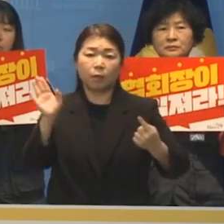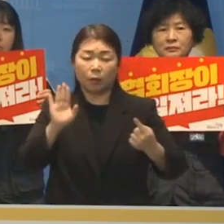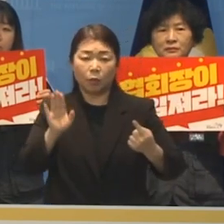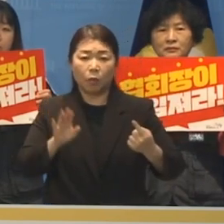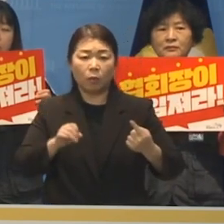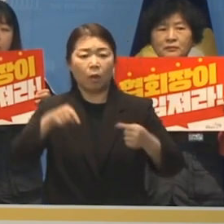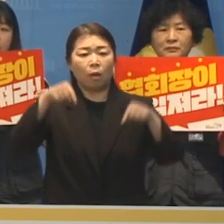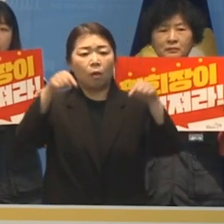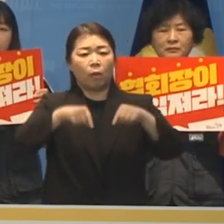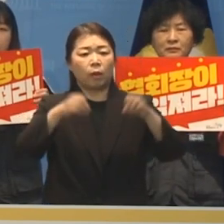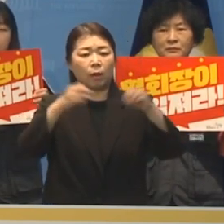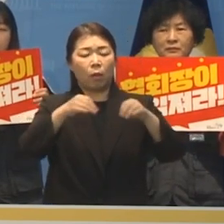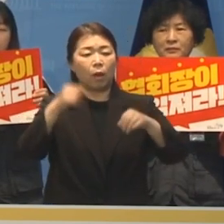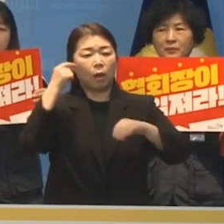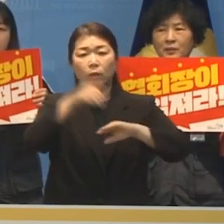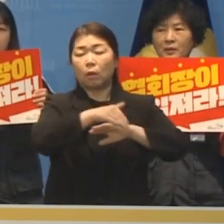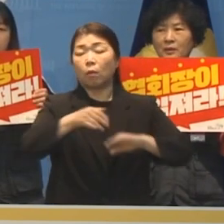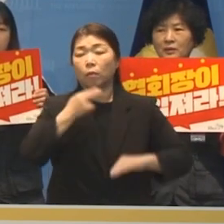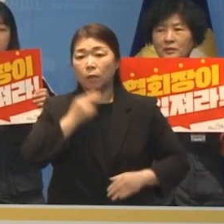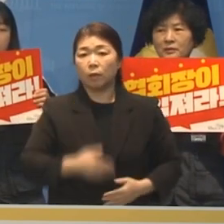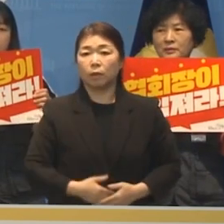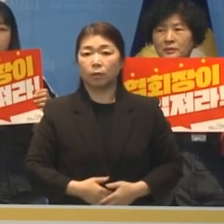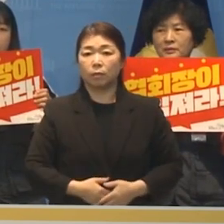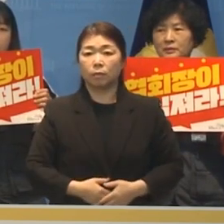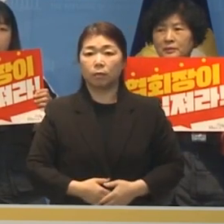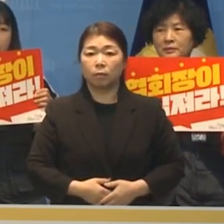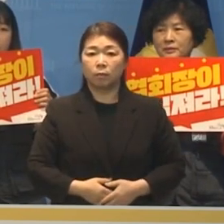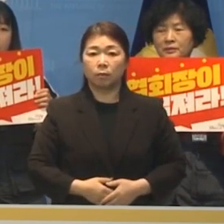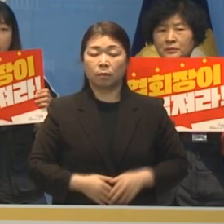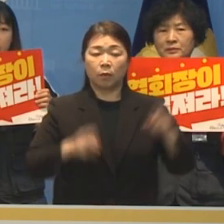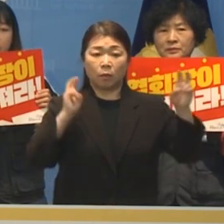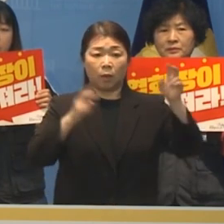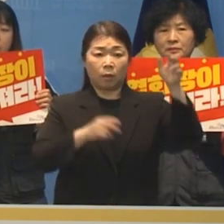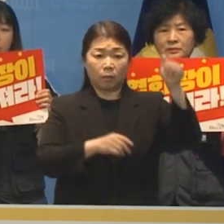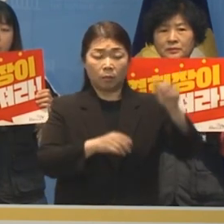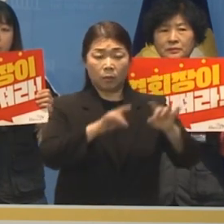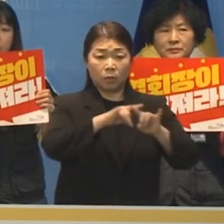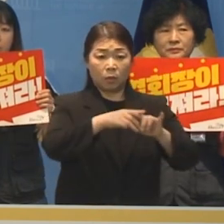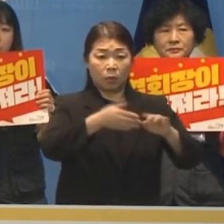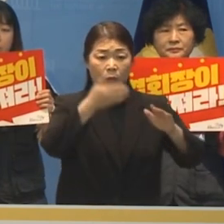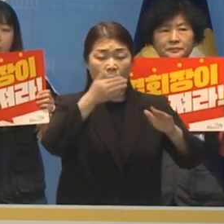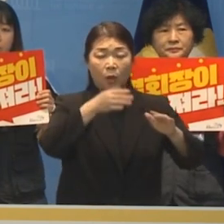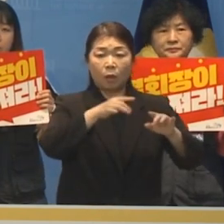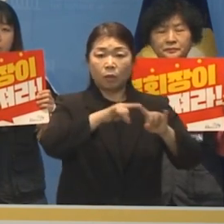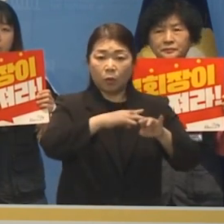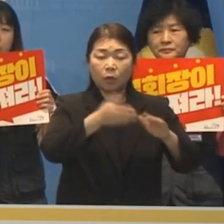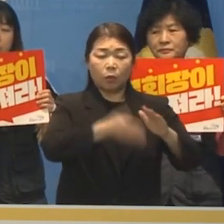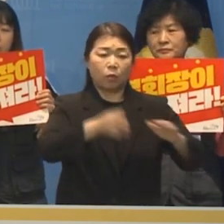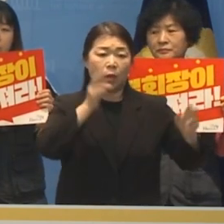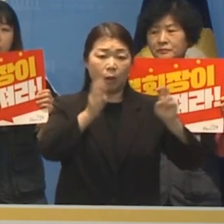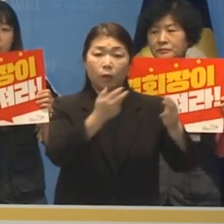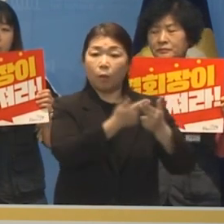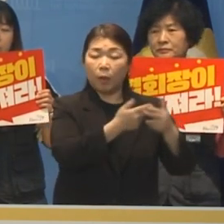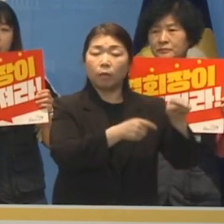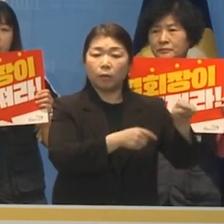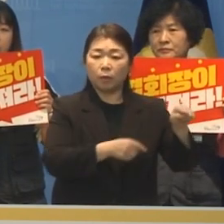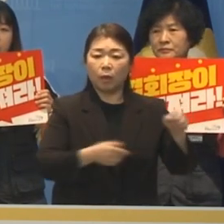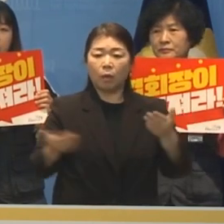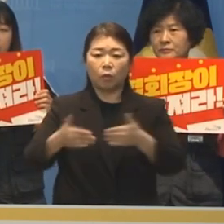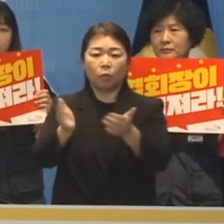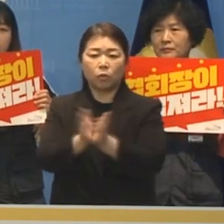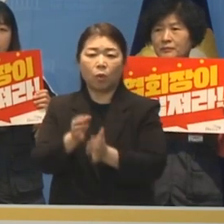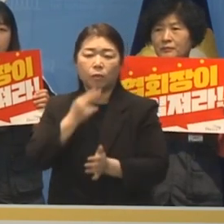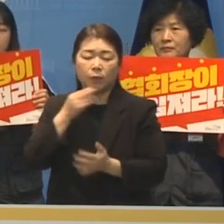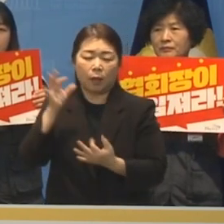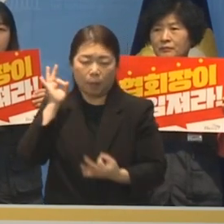만들지 않고 있습니다. 사용자성이 없다고 주장하는 협회 측은 노조하지 않고